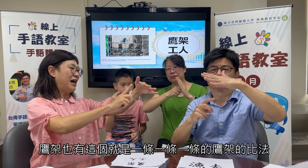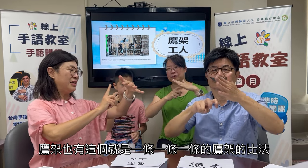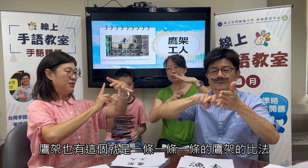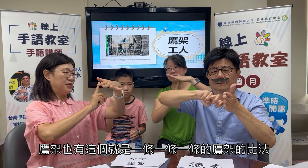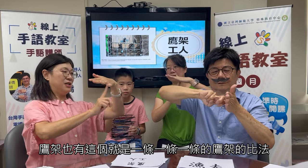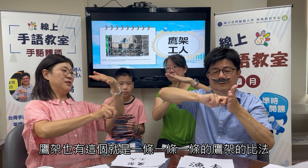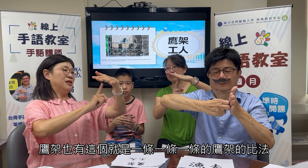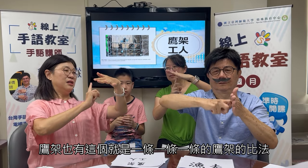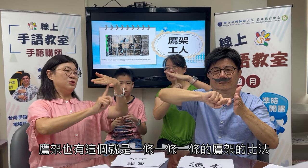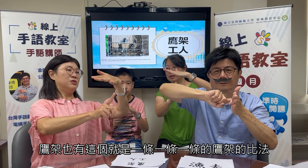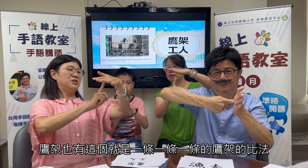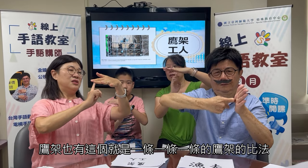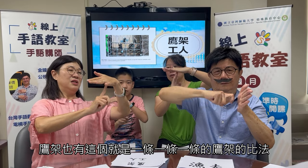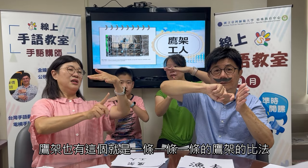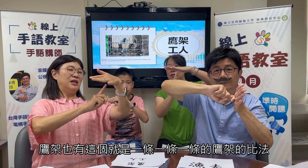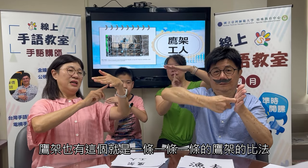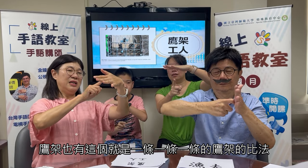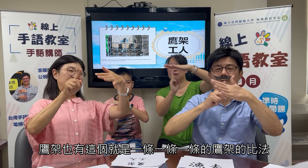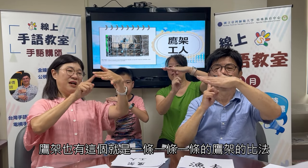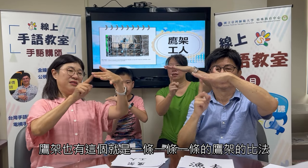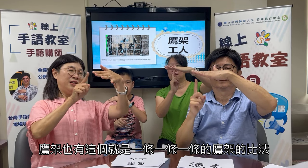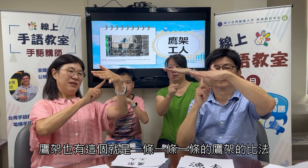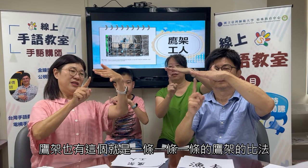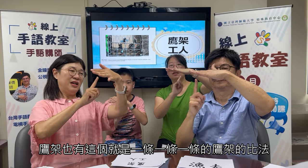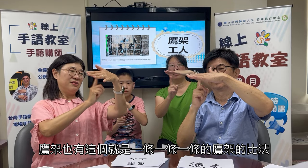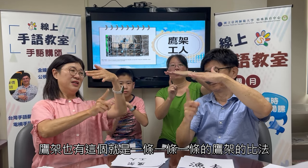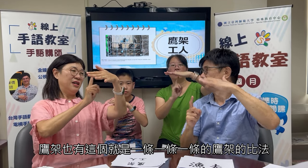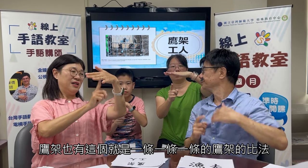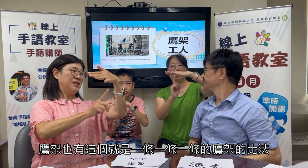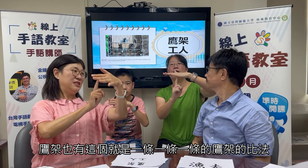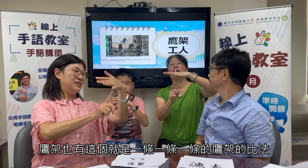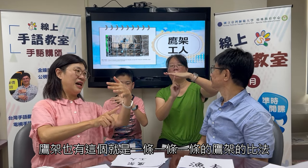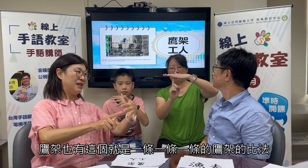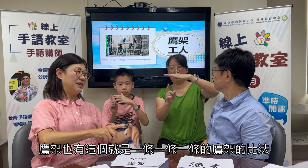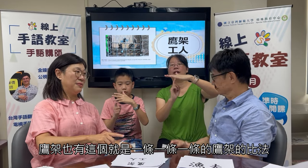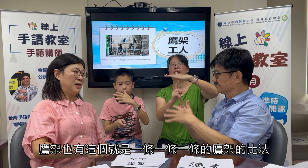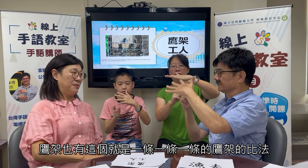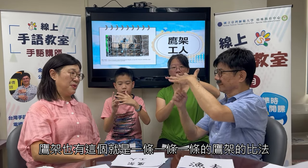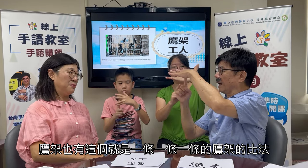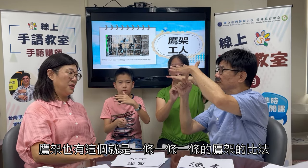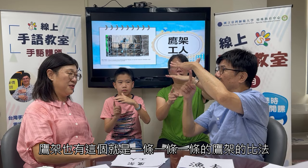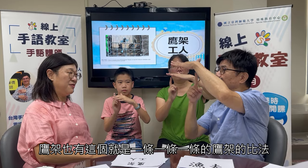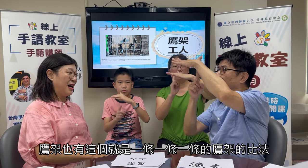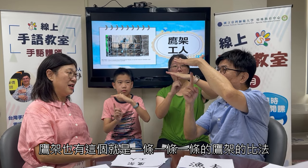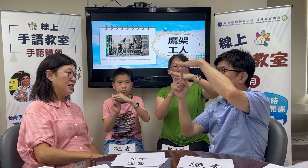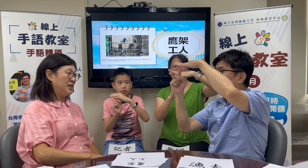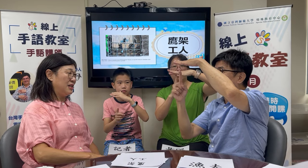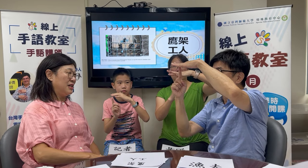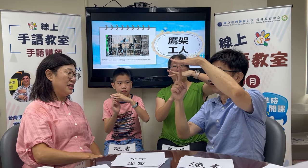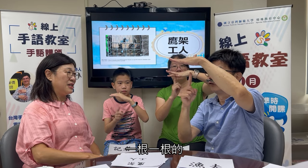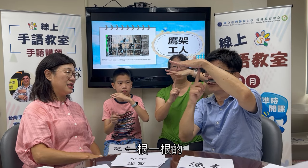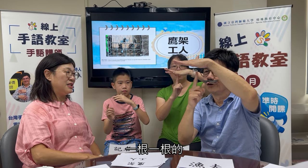有这个，就是一条一条一条的哈，鹰架的笔法。一根一根